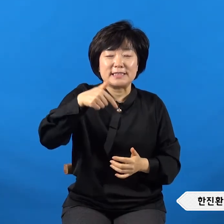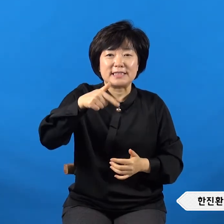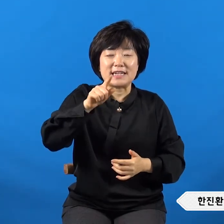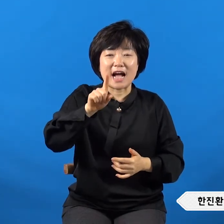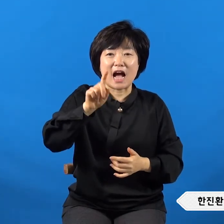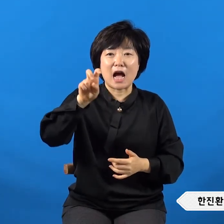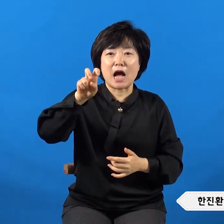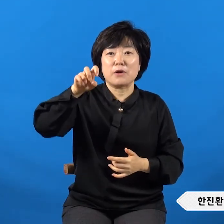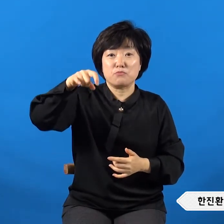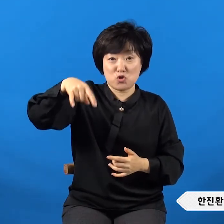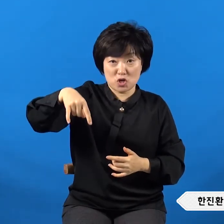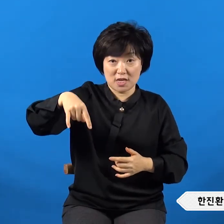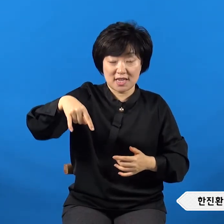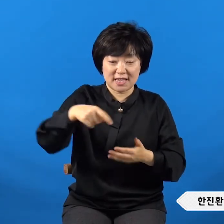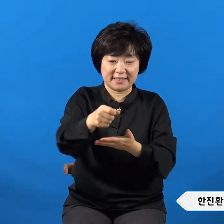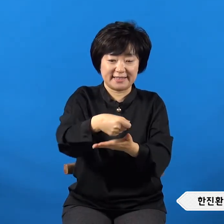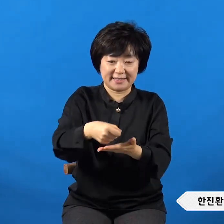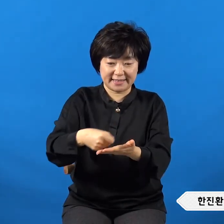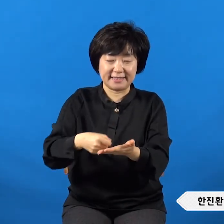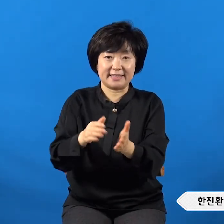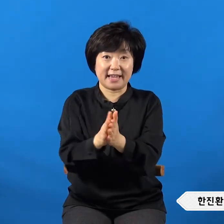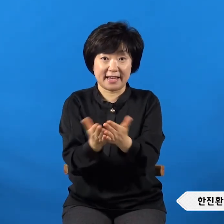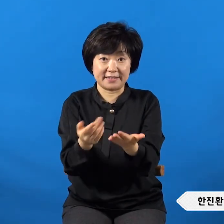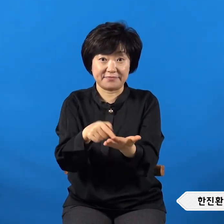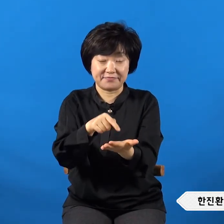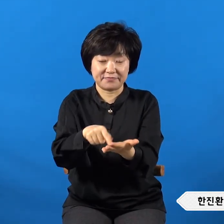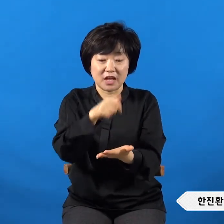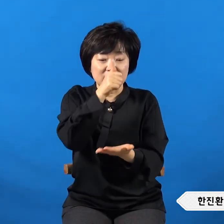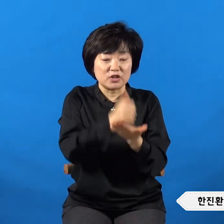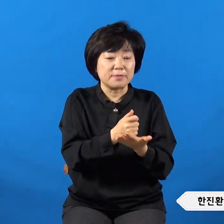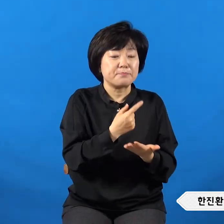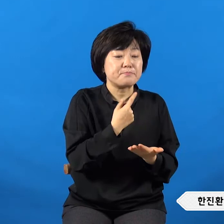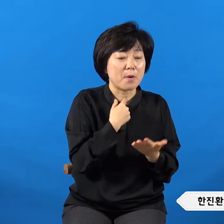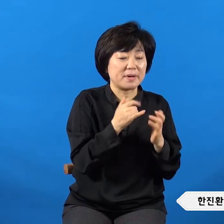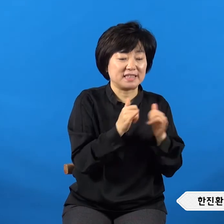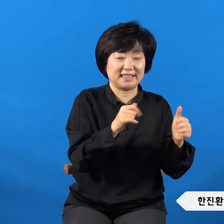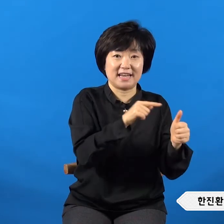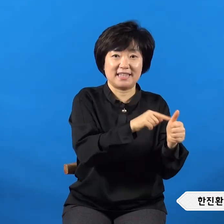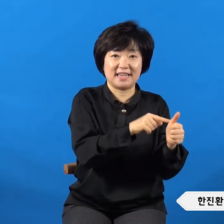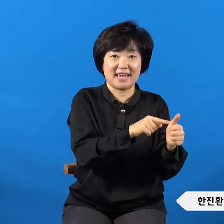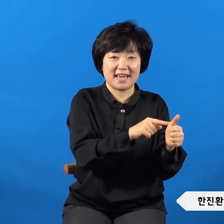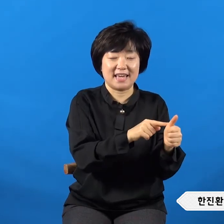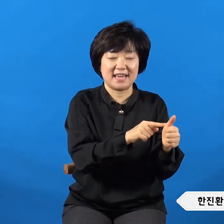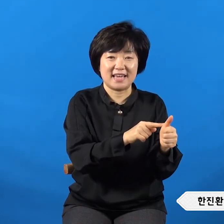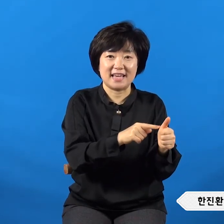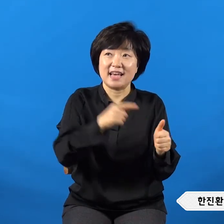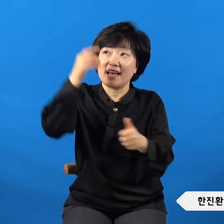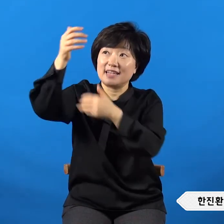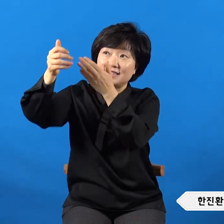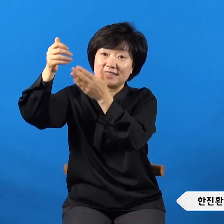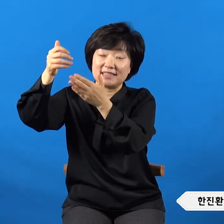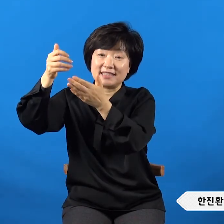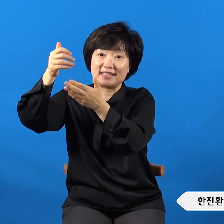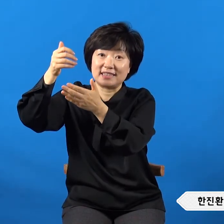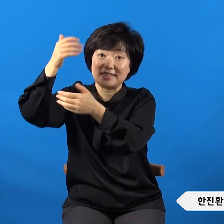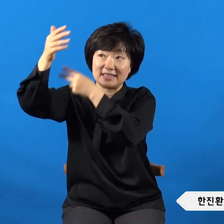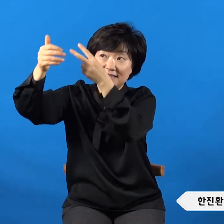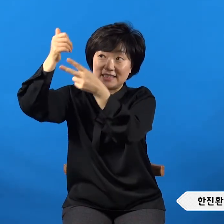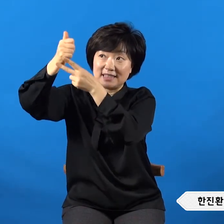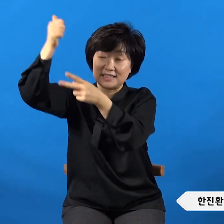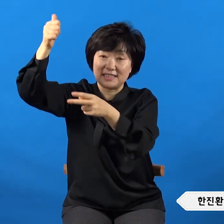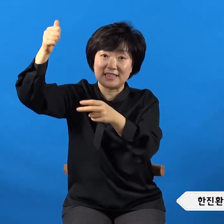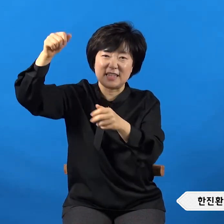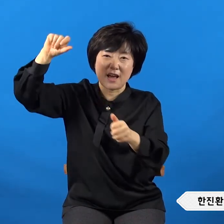까미가 쓴 시지프스의 신화 보면 죄를 범한 인간에게 내린 그 신이 내린